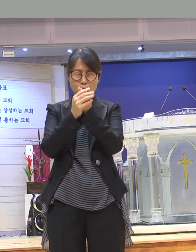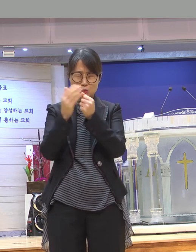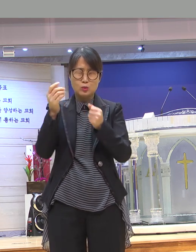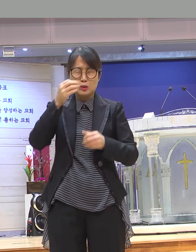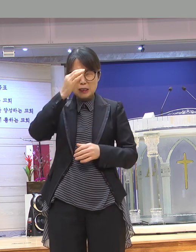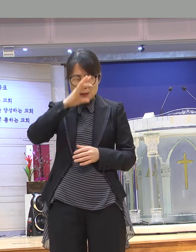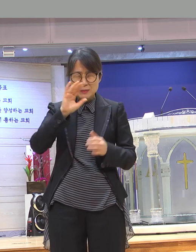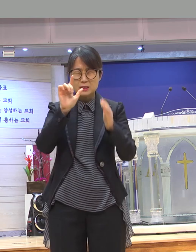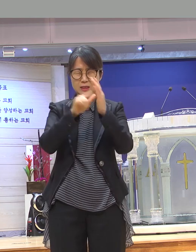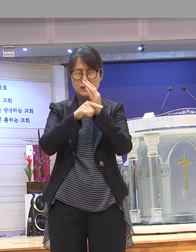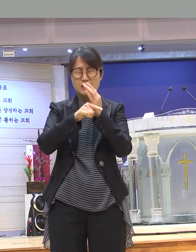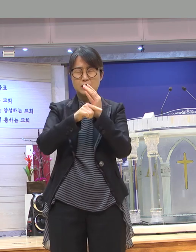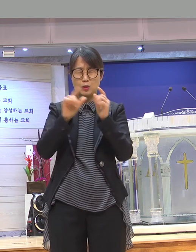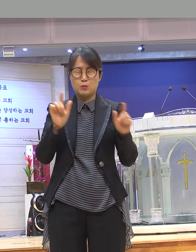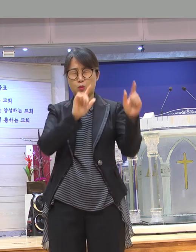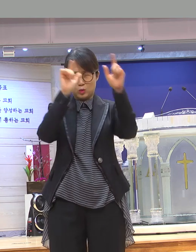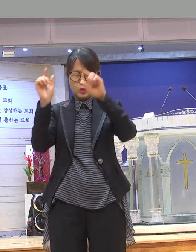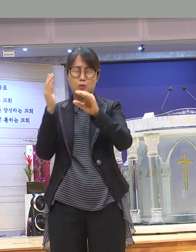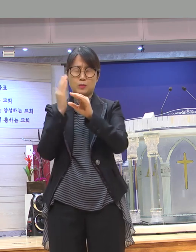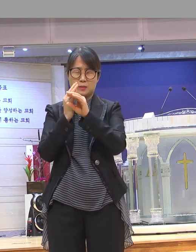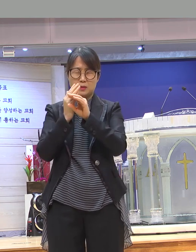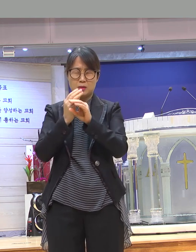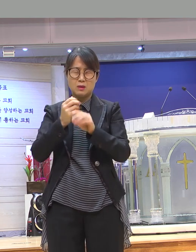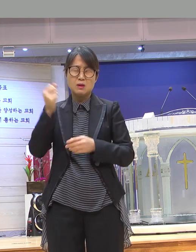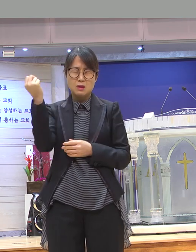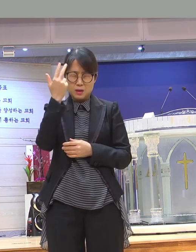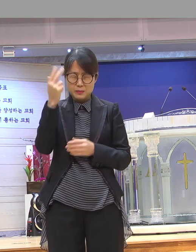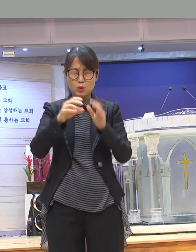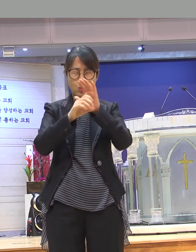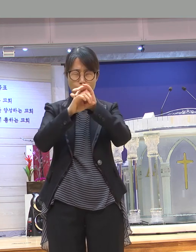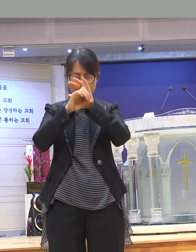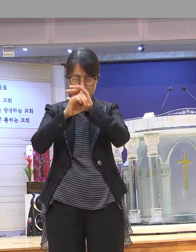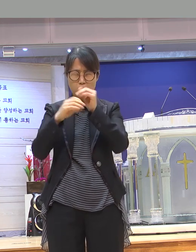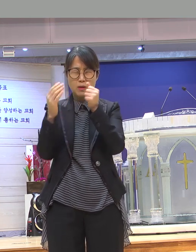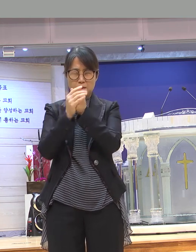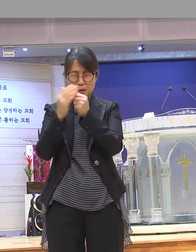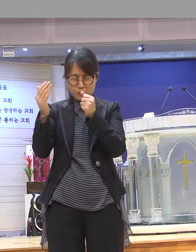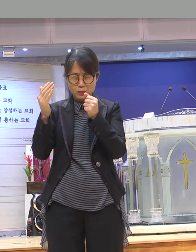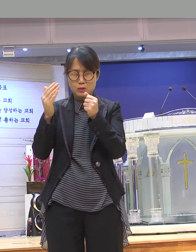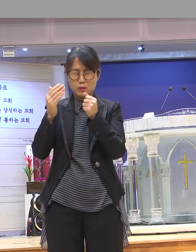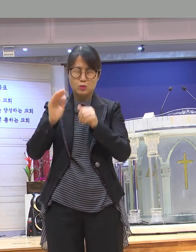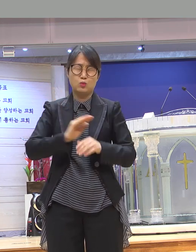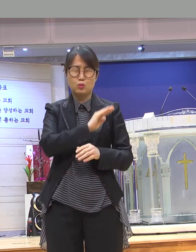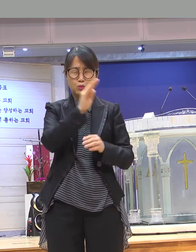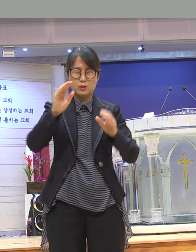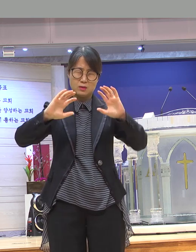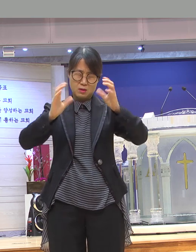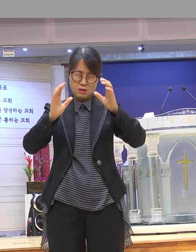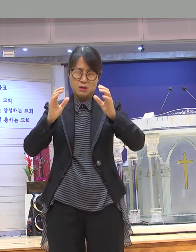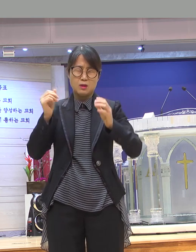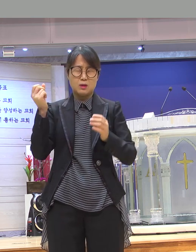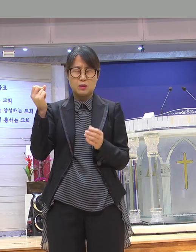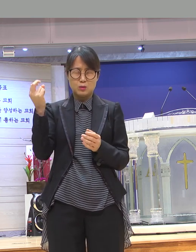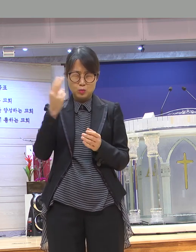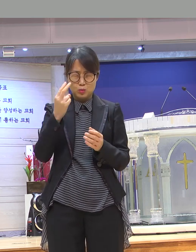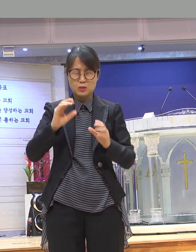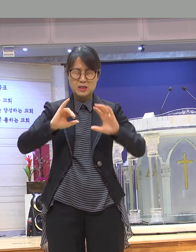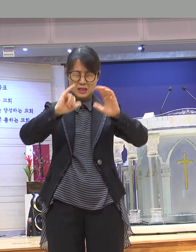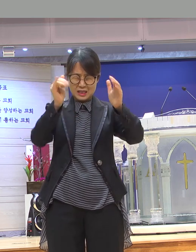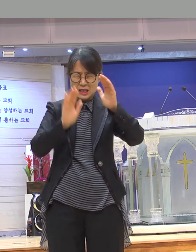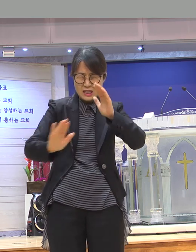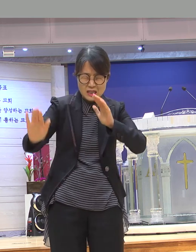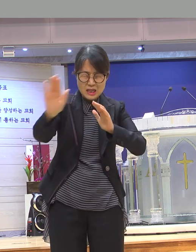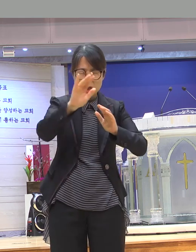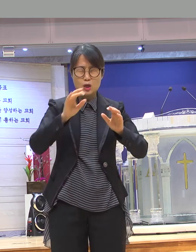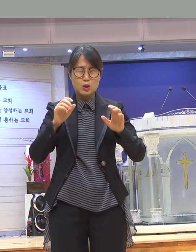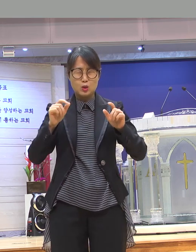힘든 시간들을 보내게 되었습니다. 전혀 생각지도 못한 코로나19 바이러스로 인하여 우리나라를 비롯한